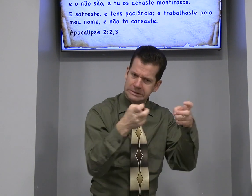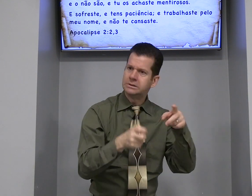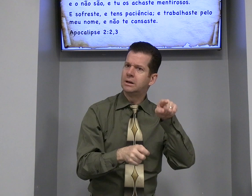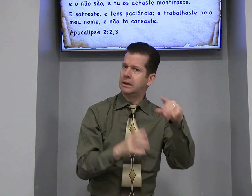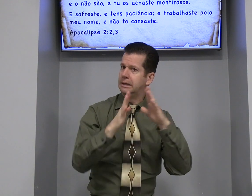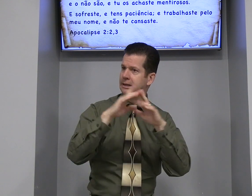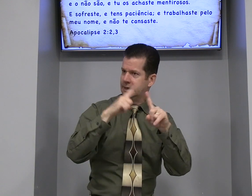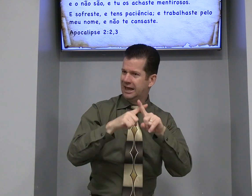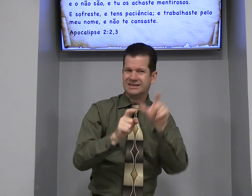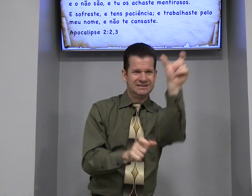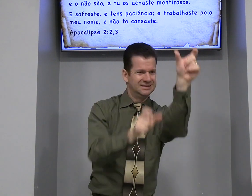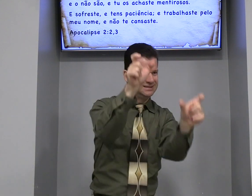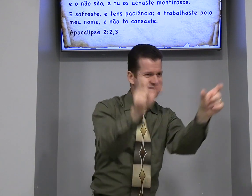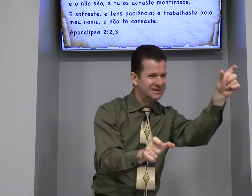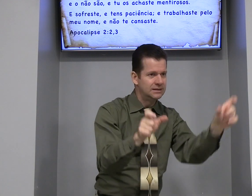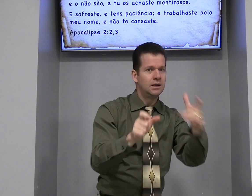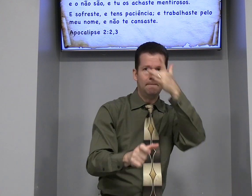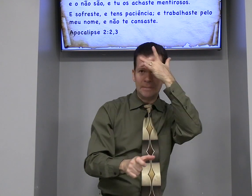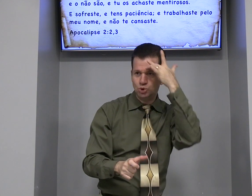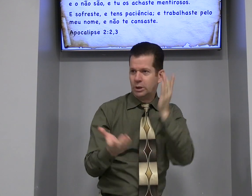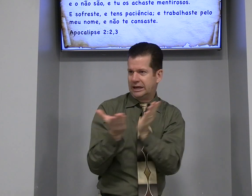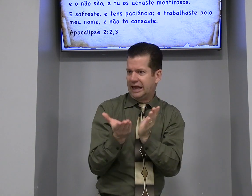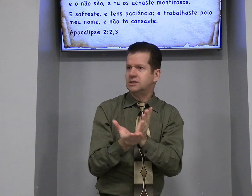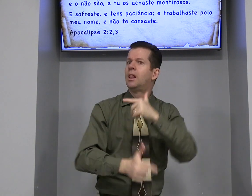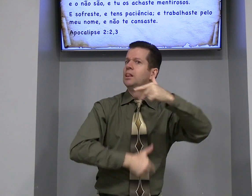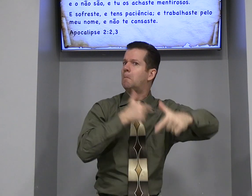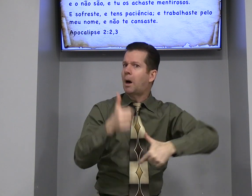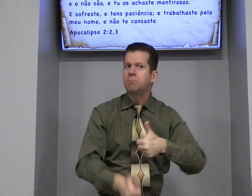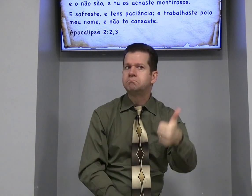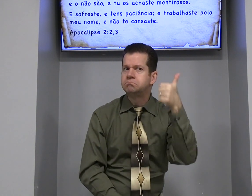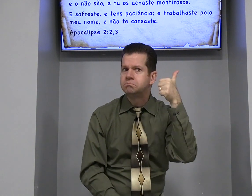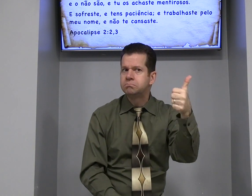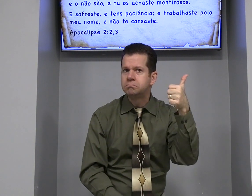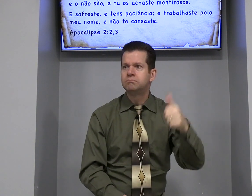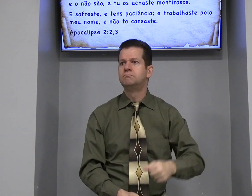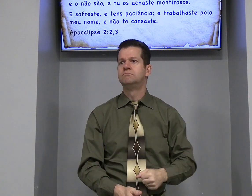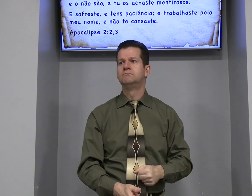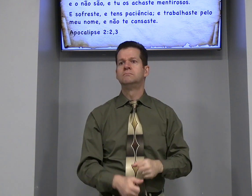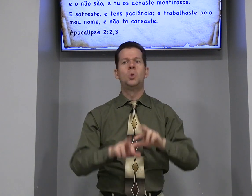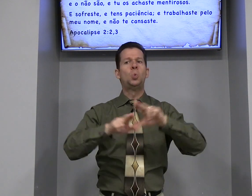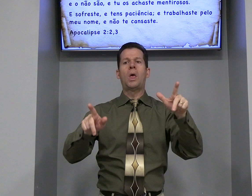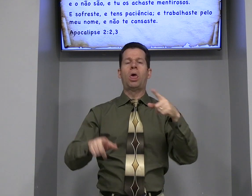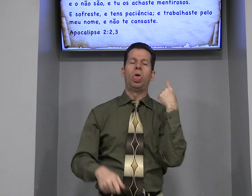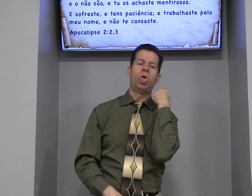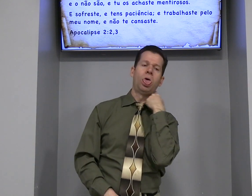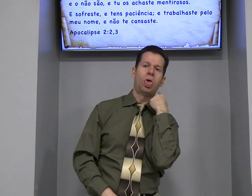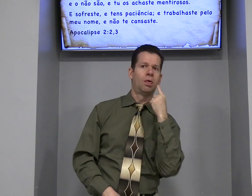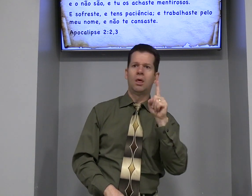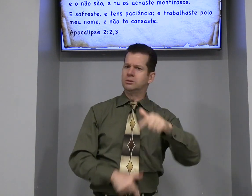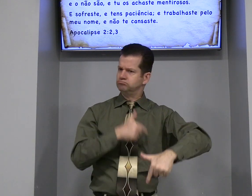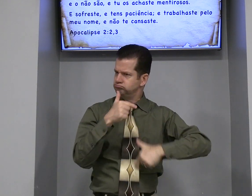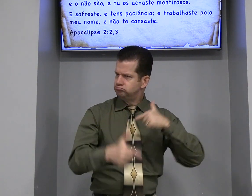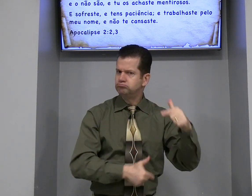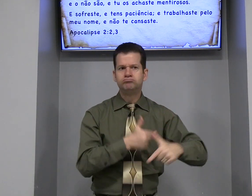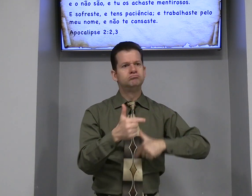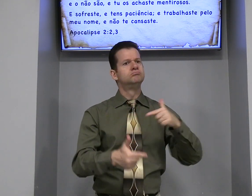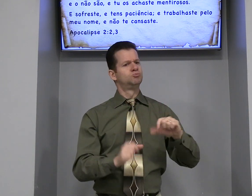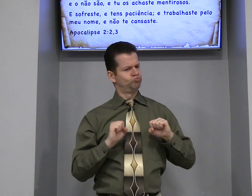O João falou que percebeu que a igreja, as pessoas, os crentes trabalhavam muito bem. Não tinha preguiça,